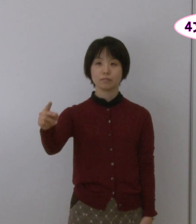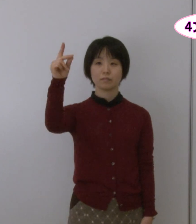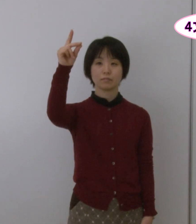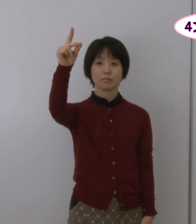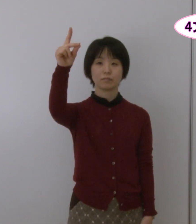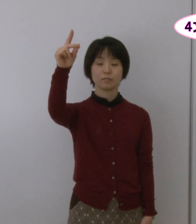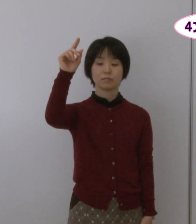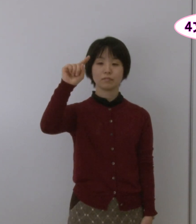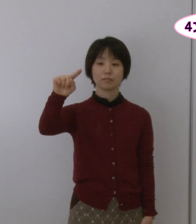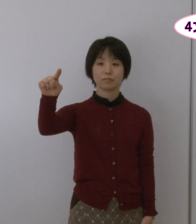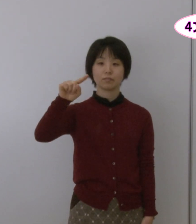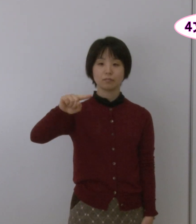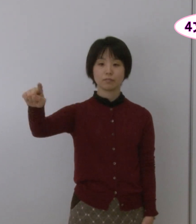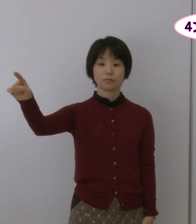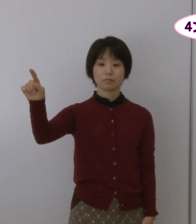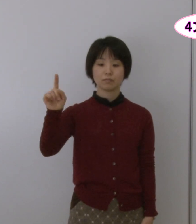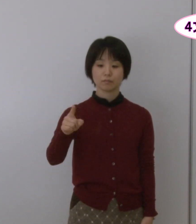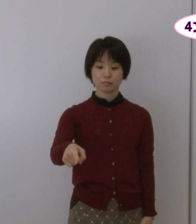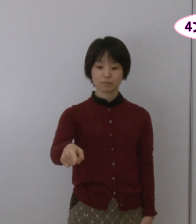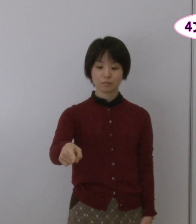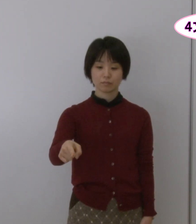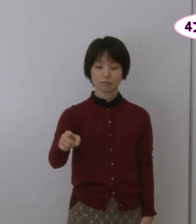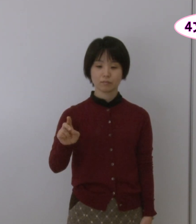かんそう。